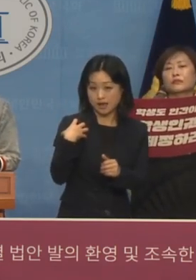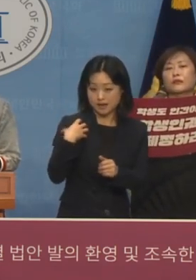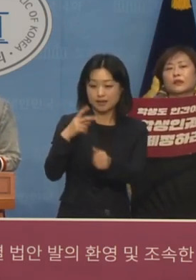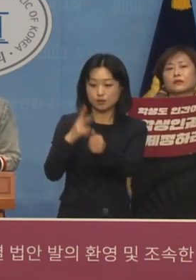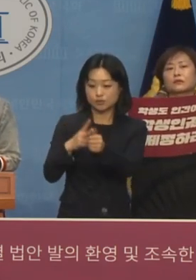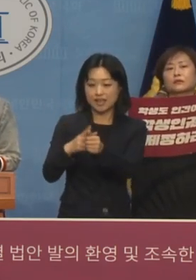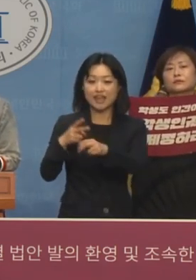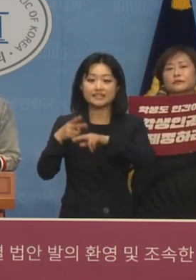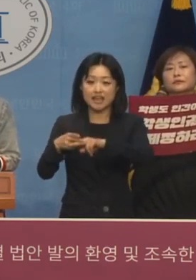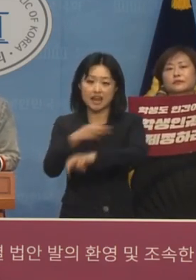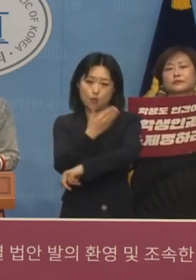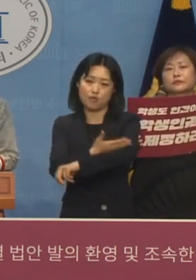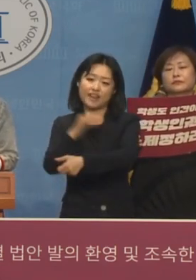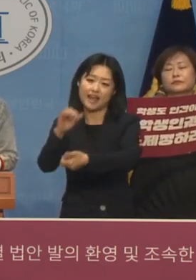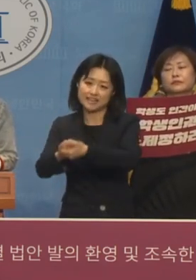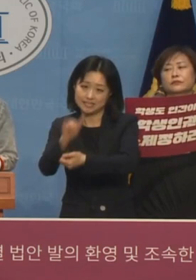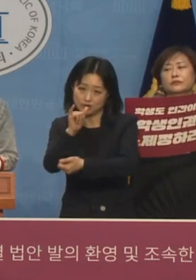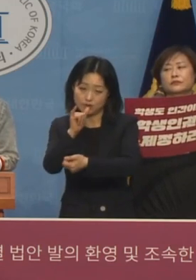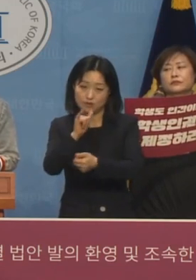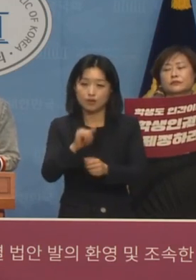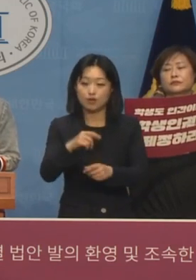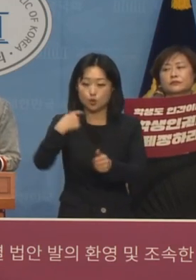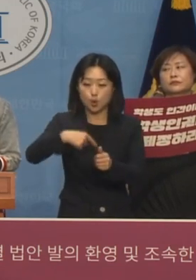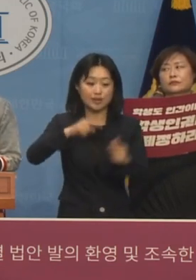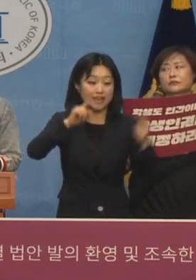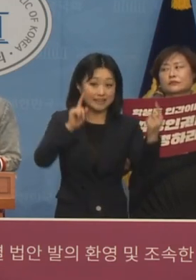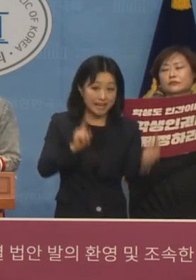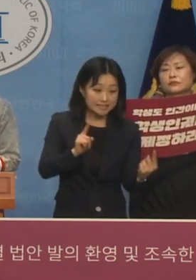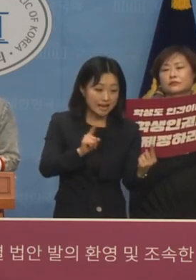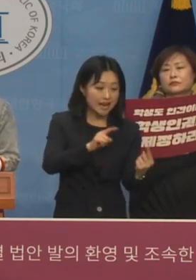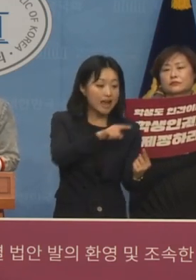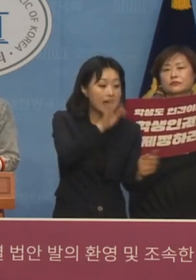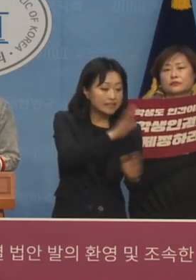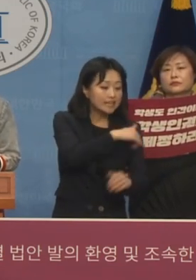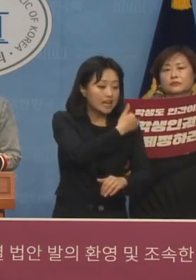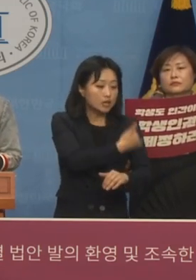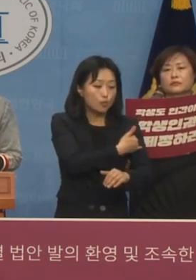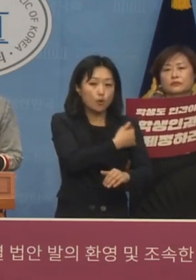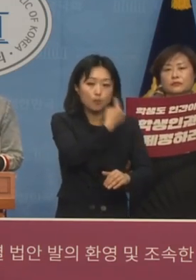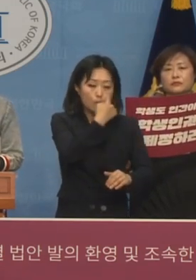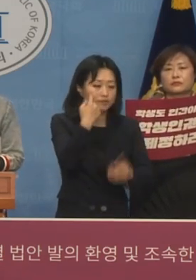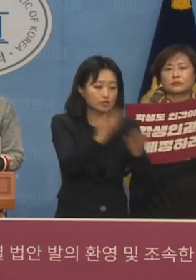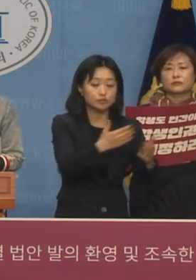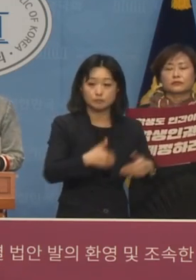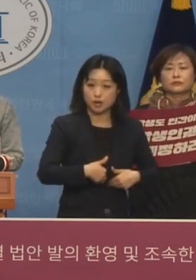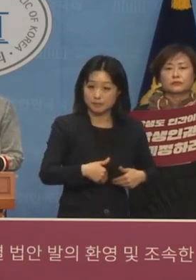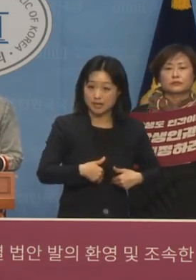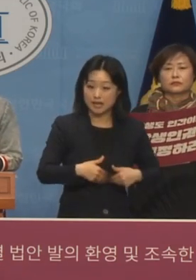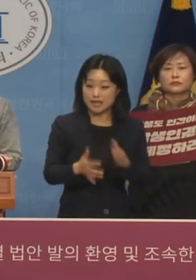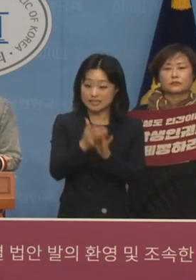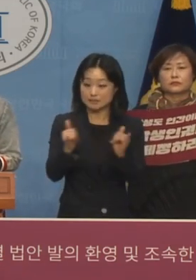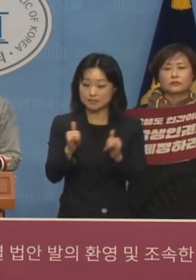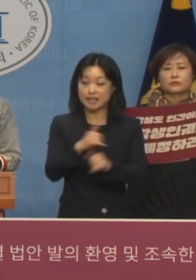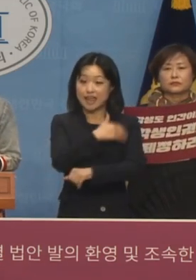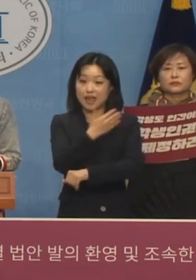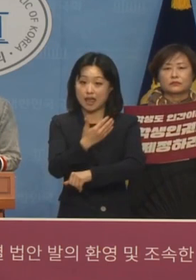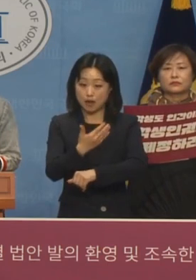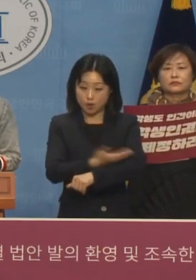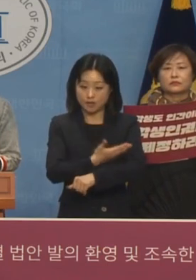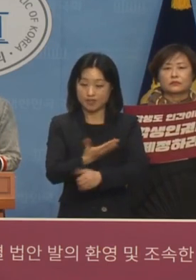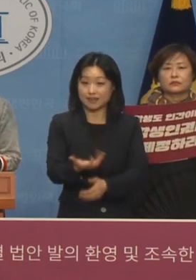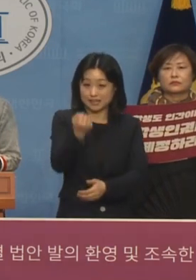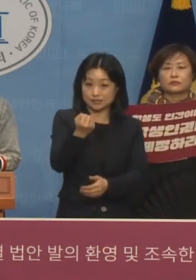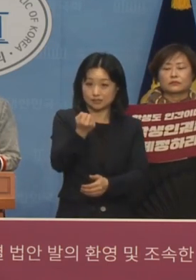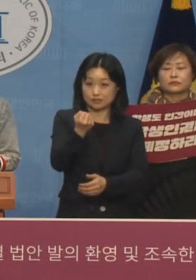교사가 가지는 재량권의 한계는 교육의 대상이 되는 학생의 인권이 보장되는 것입니다. 시민의 안전과 인권을 보호하는 범위 내에서